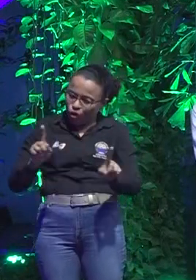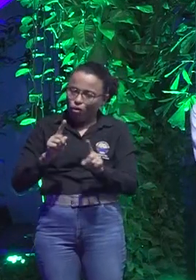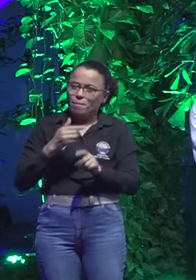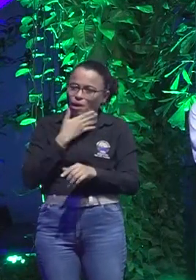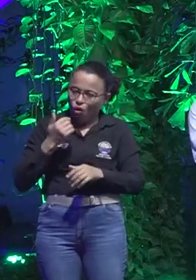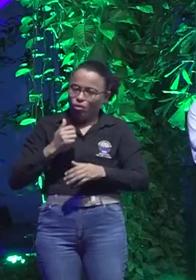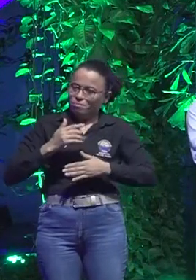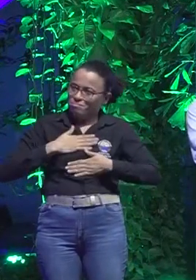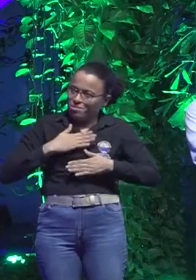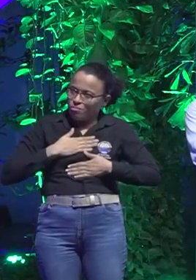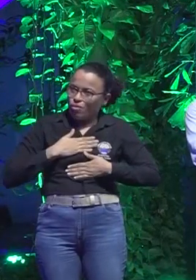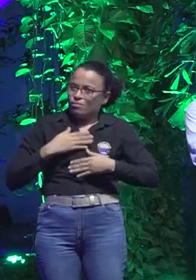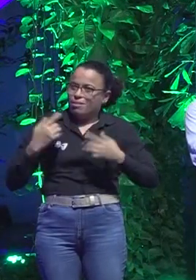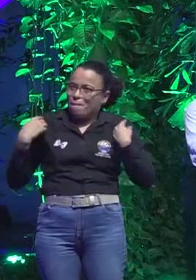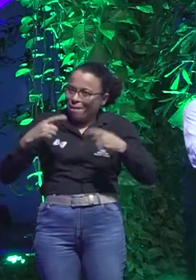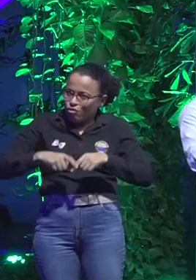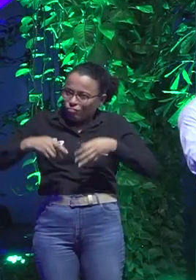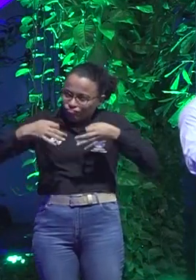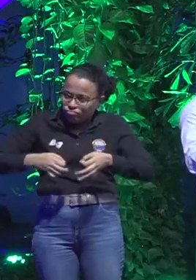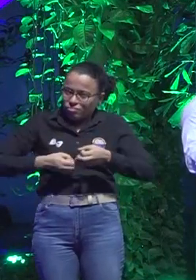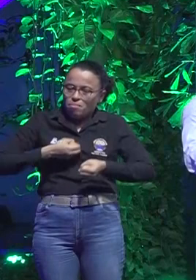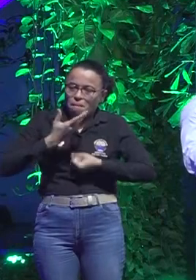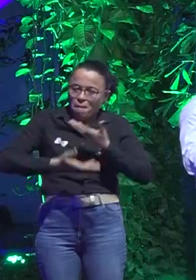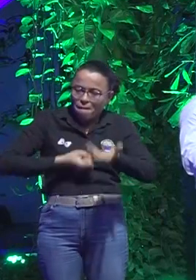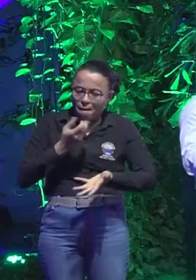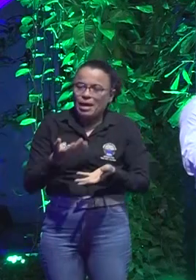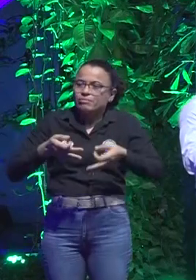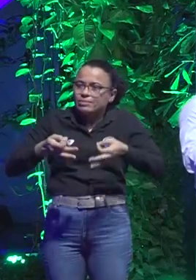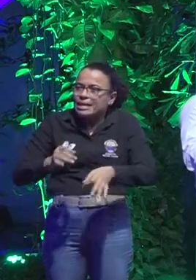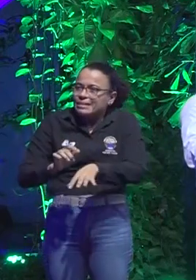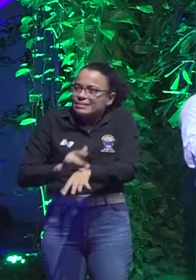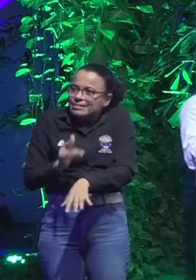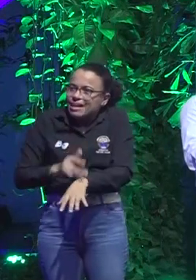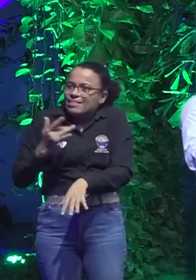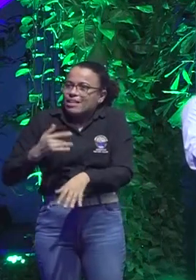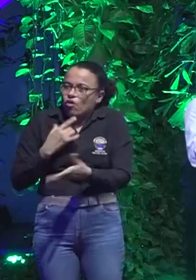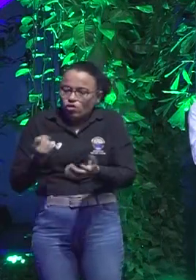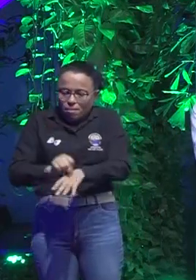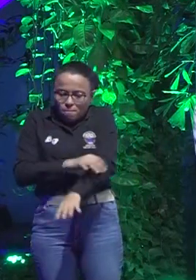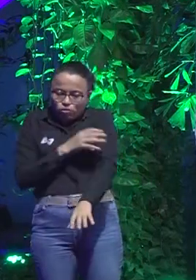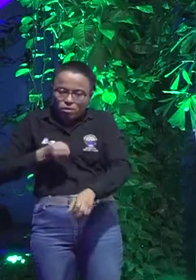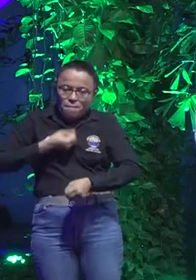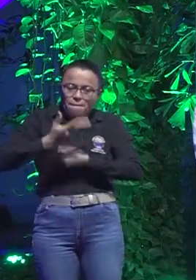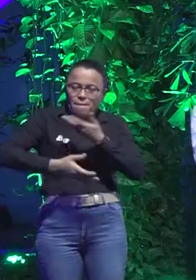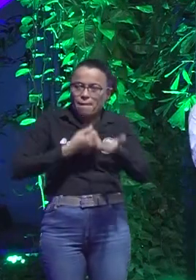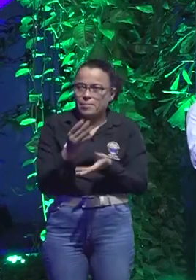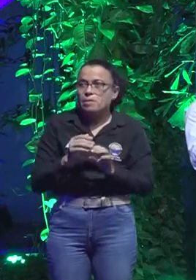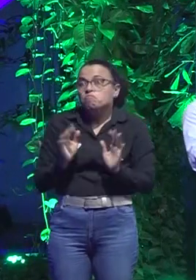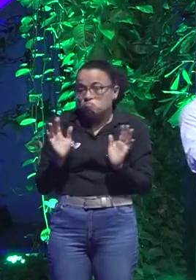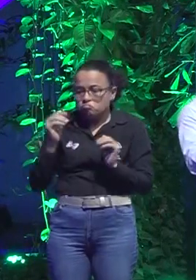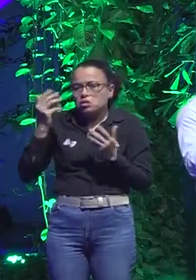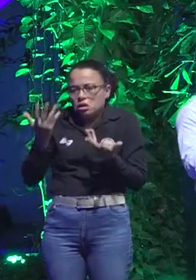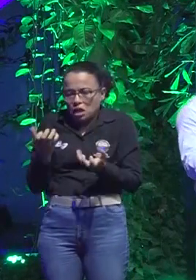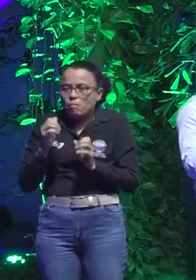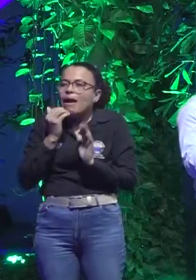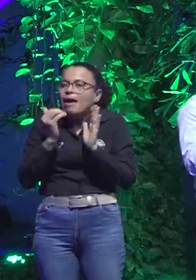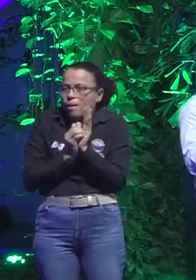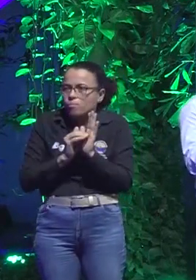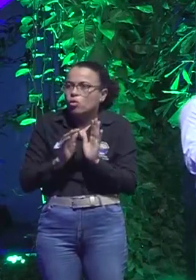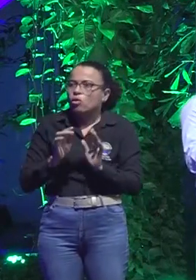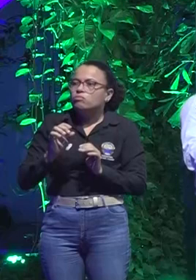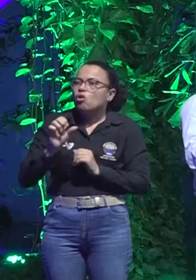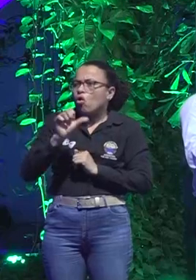esta universidad porque quisimos, porque pudiéramos estar en cualquier otra universidad más prestigiosa y con más recursos en el mundo, pero decidieron estar